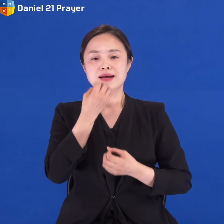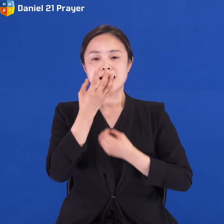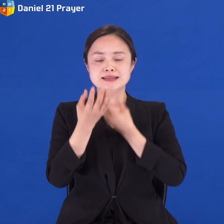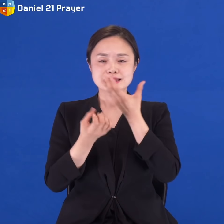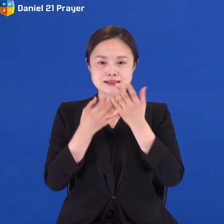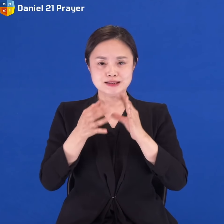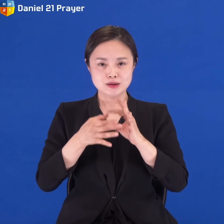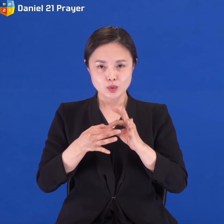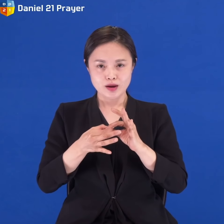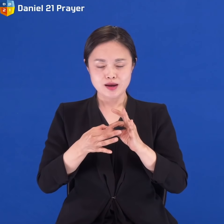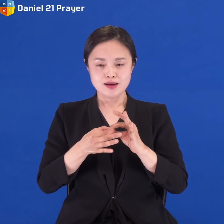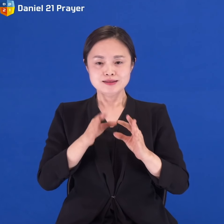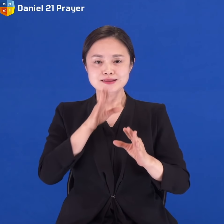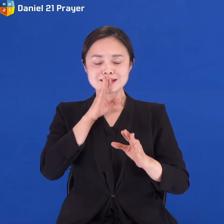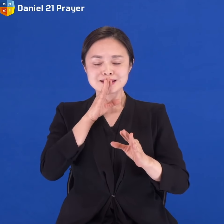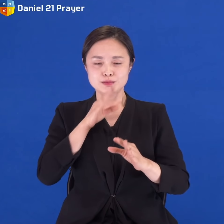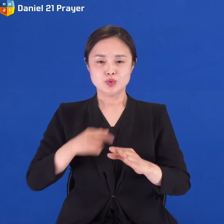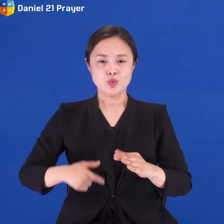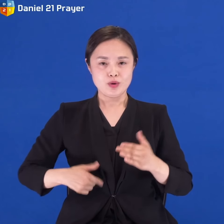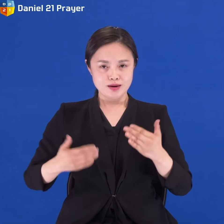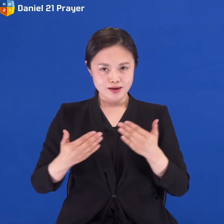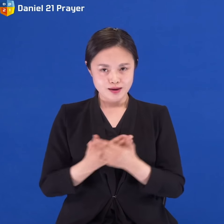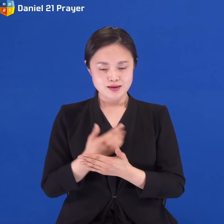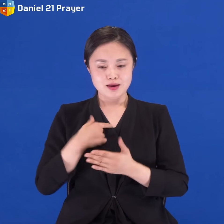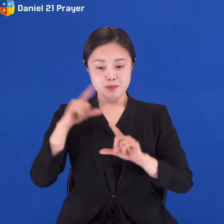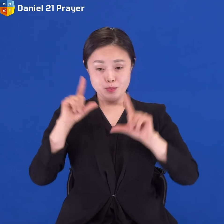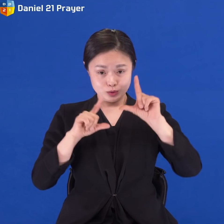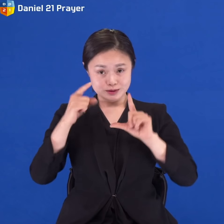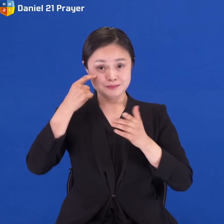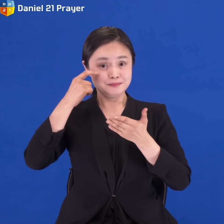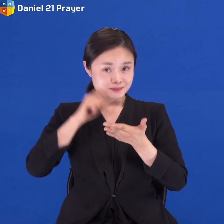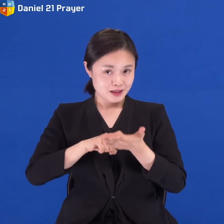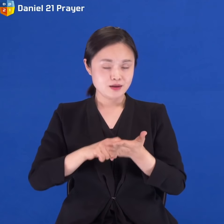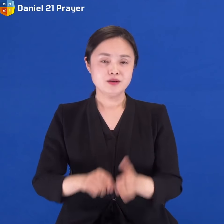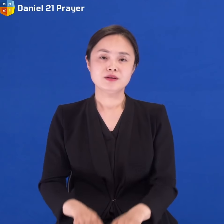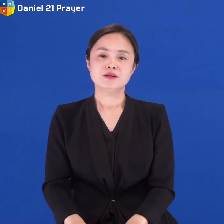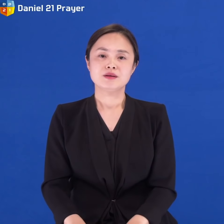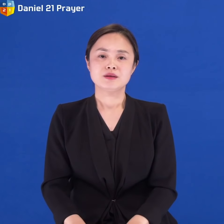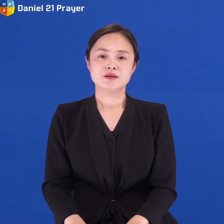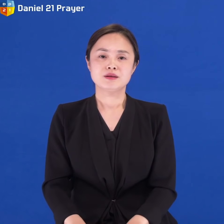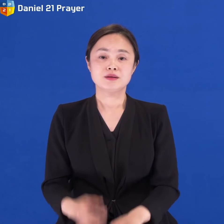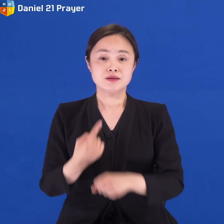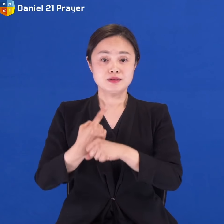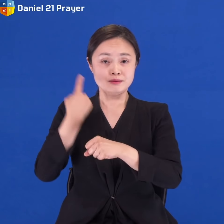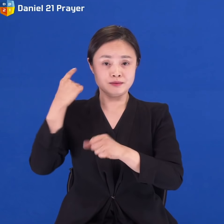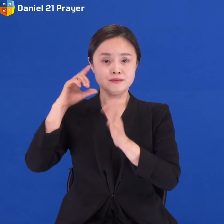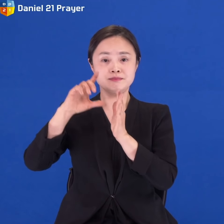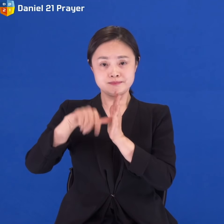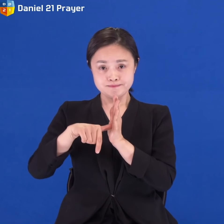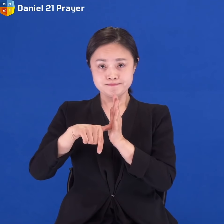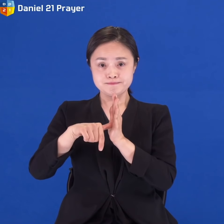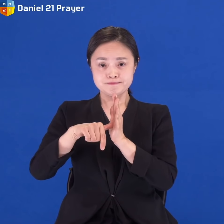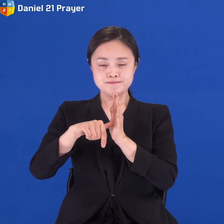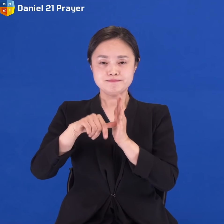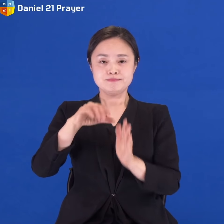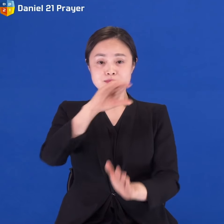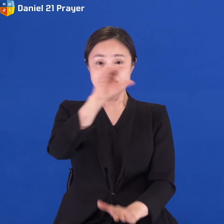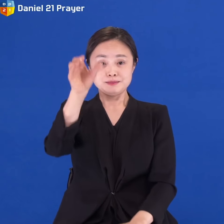그리고 작년 내 십자가 지저스 앤드 연재라는 걸로